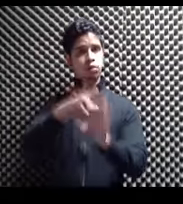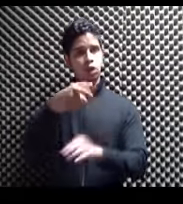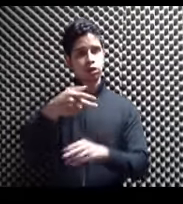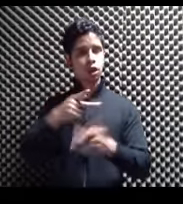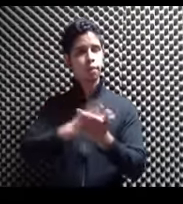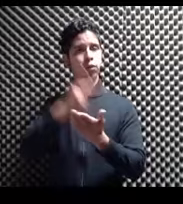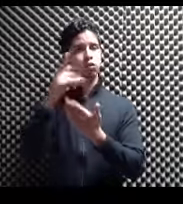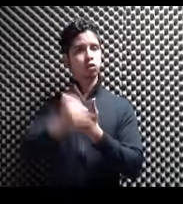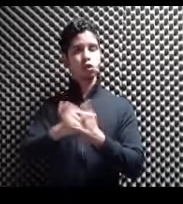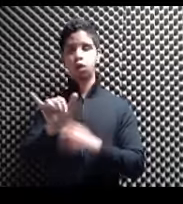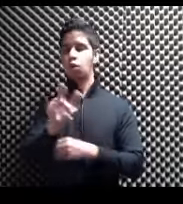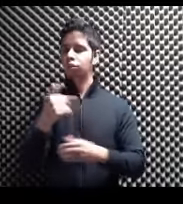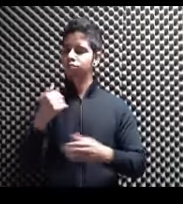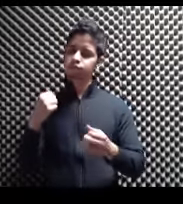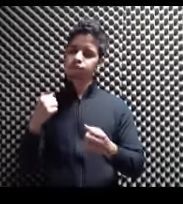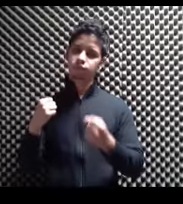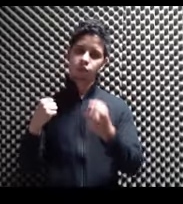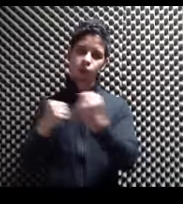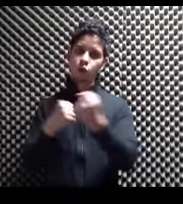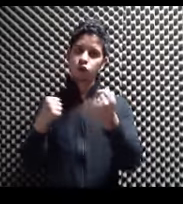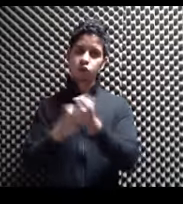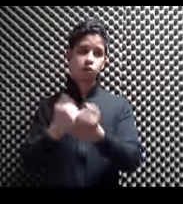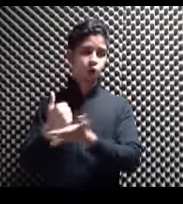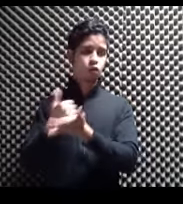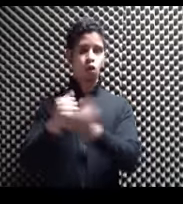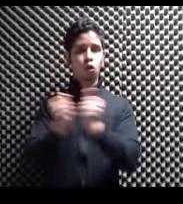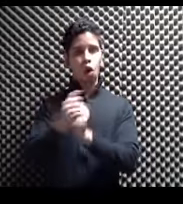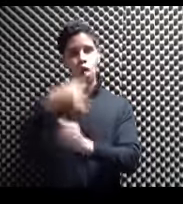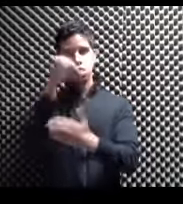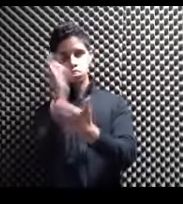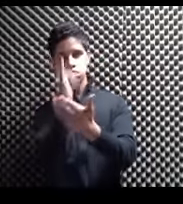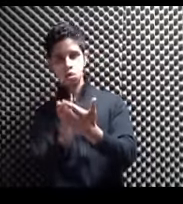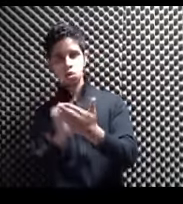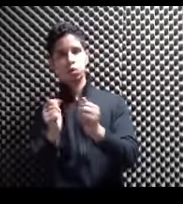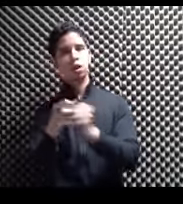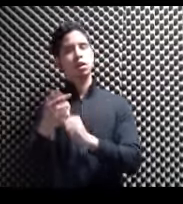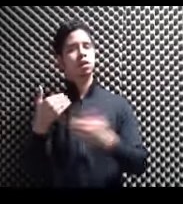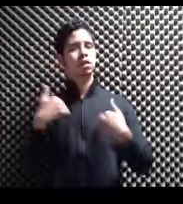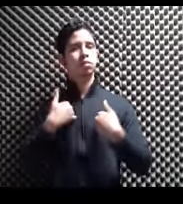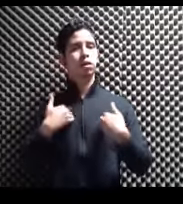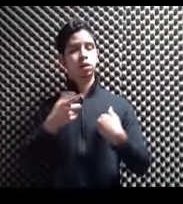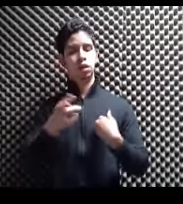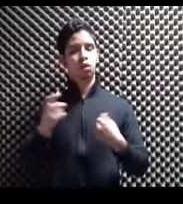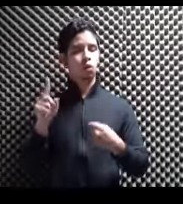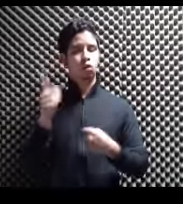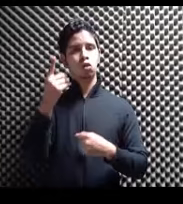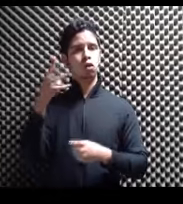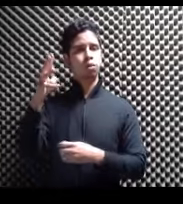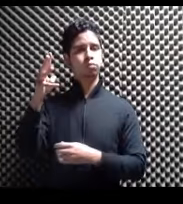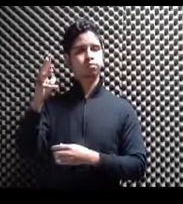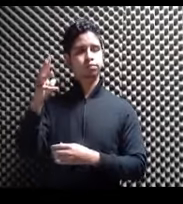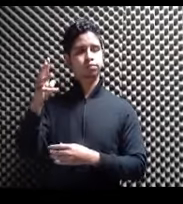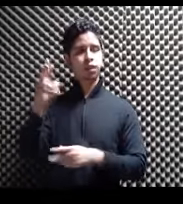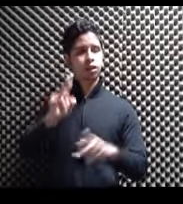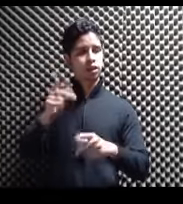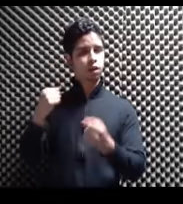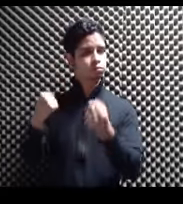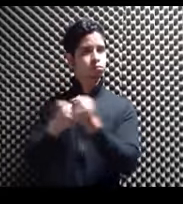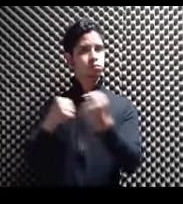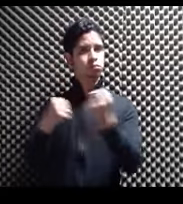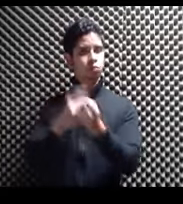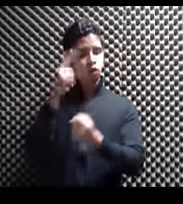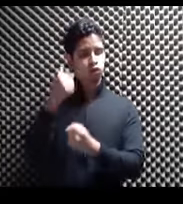diseño de animales, y él es uno de los padrinos que, porque yo puse 7 padrinos y él es uno de los